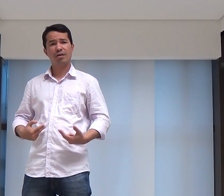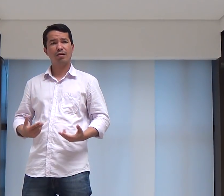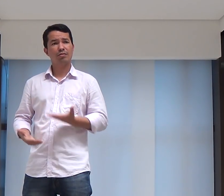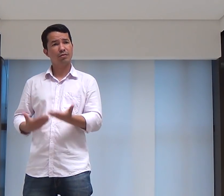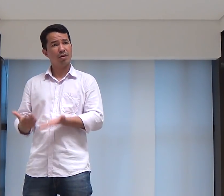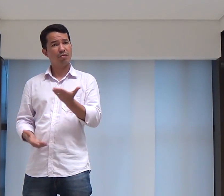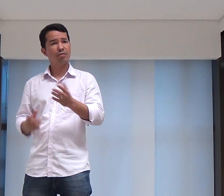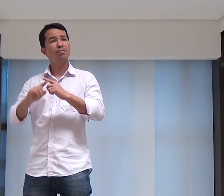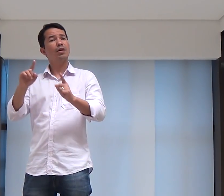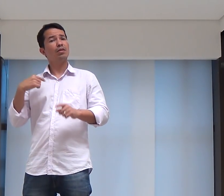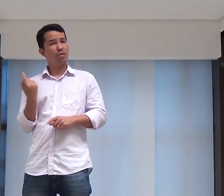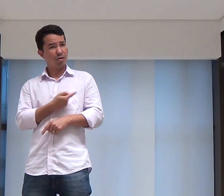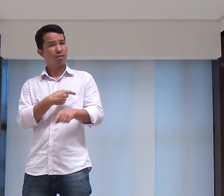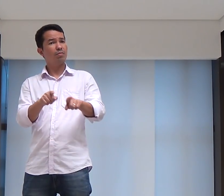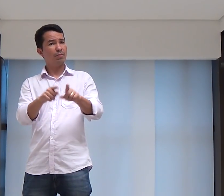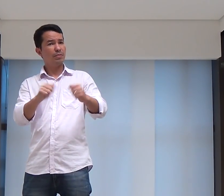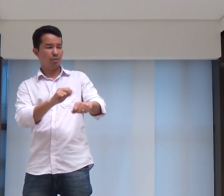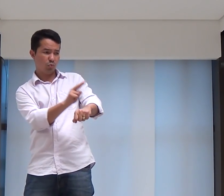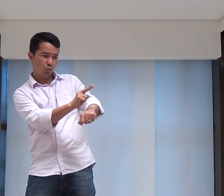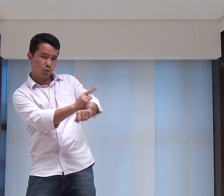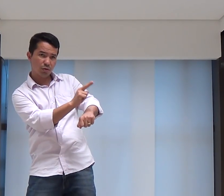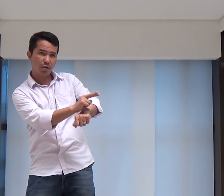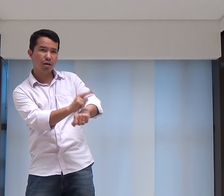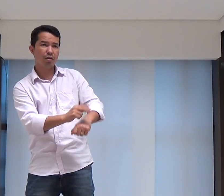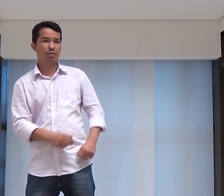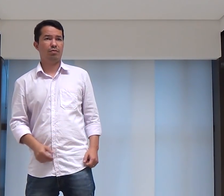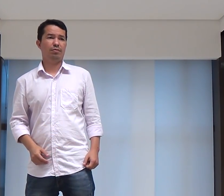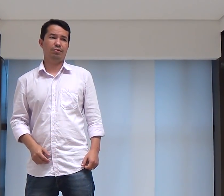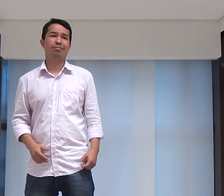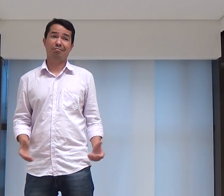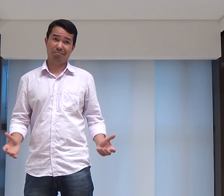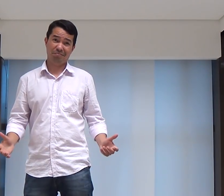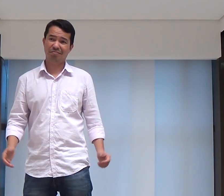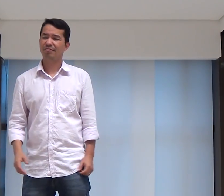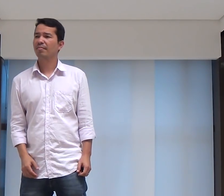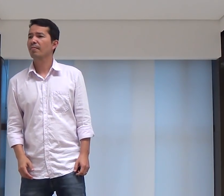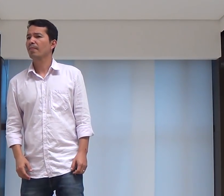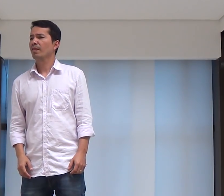natureza. Servem à natureza humana. Por isso que nós precisamos cuidar da natureza.